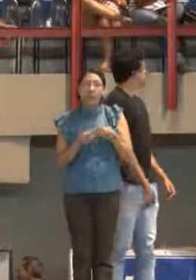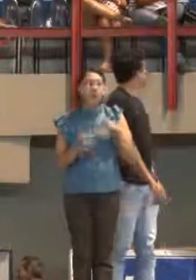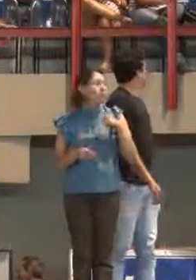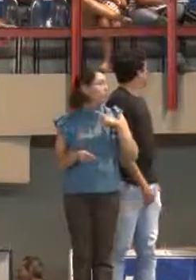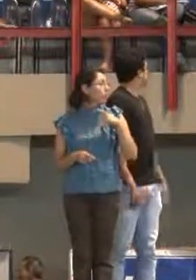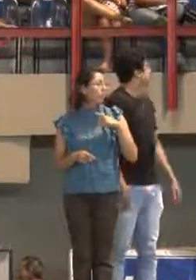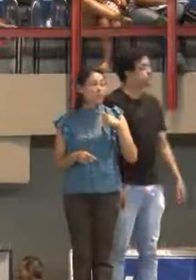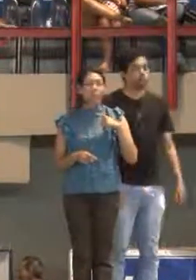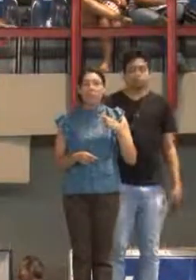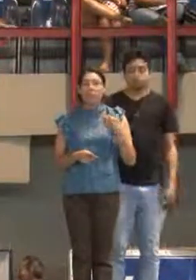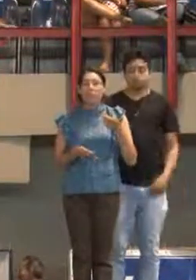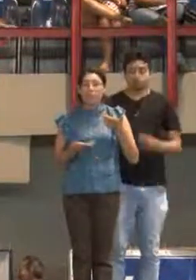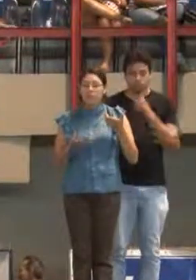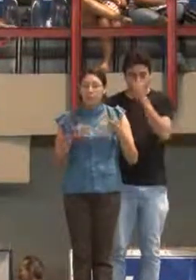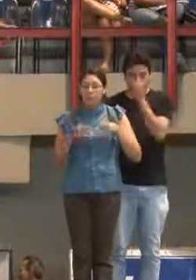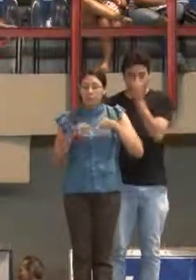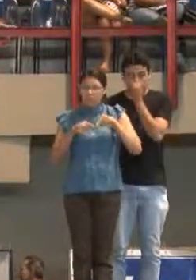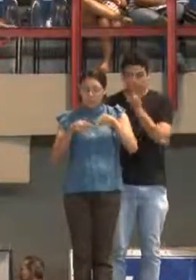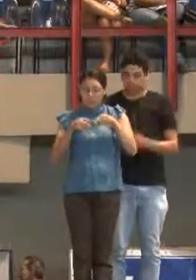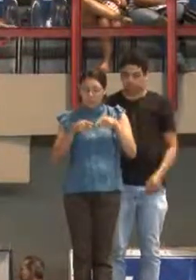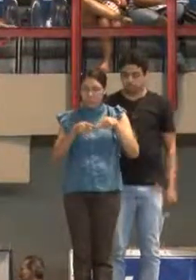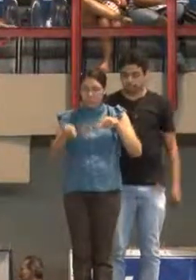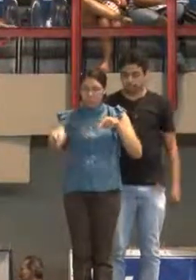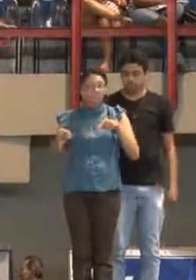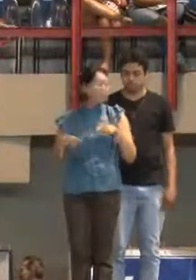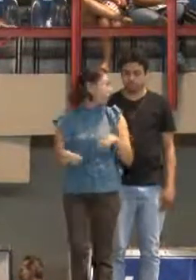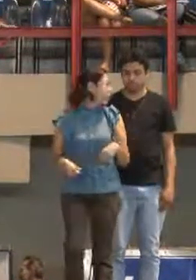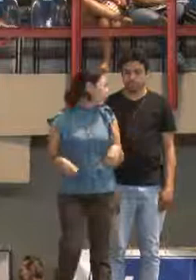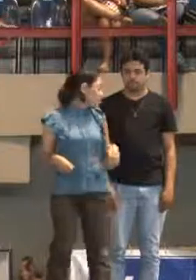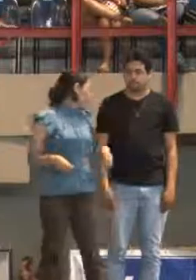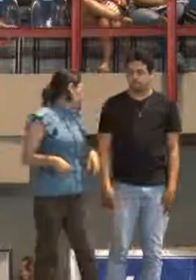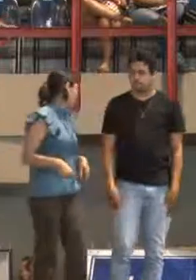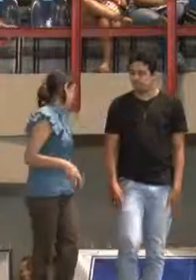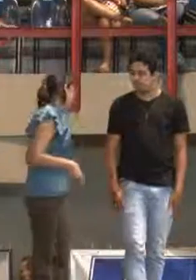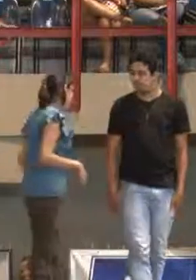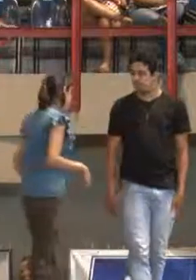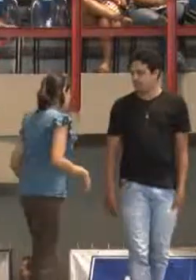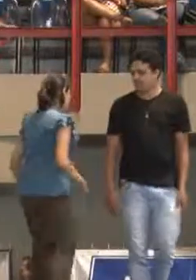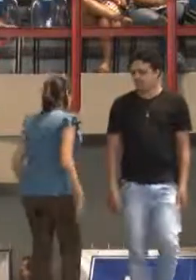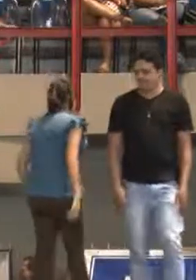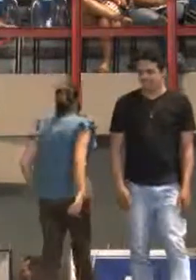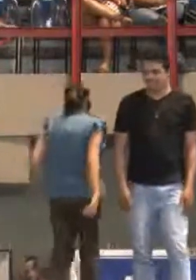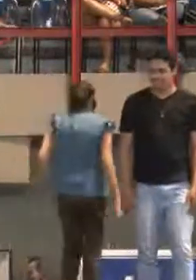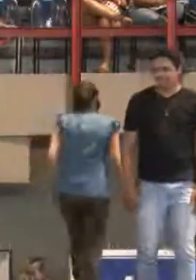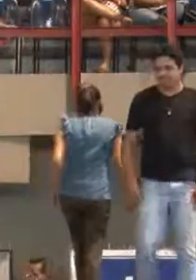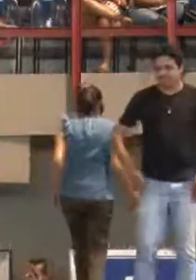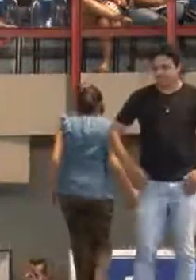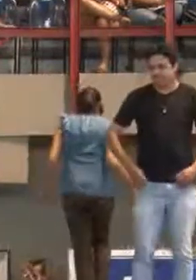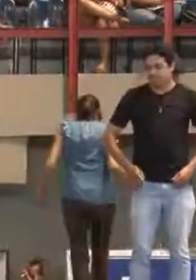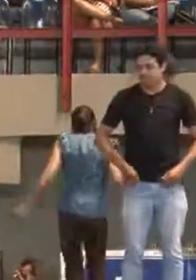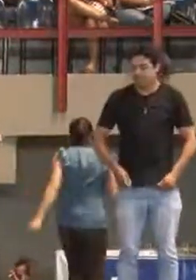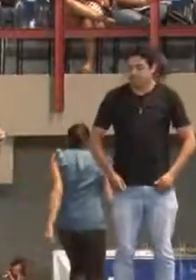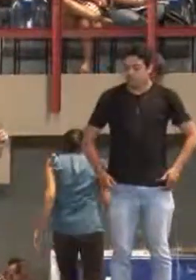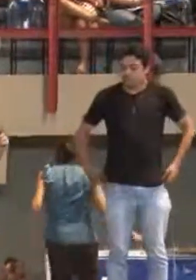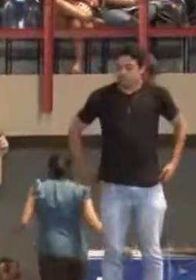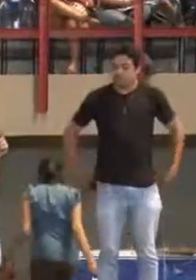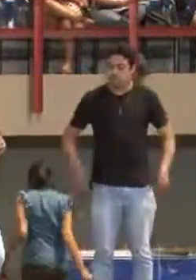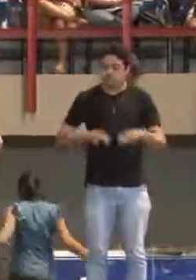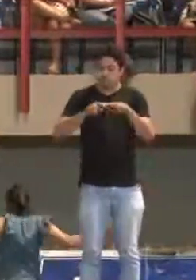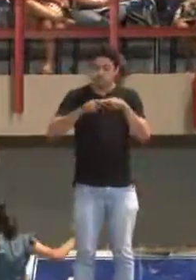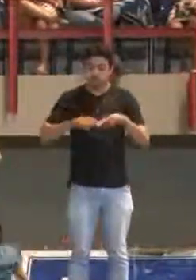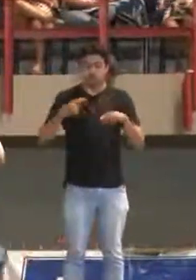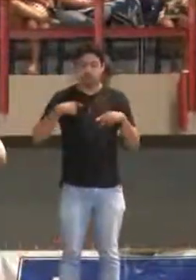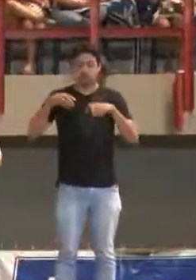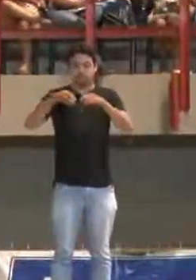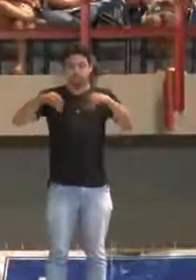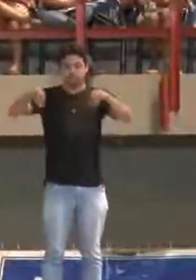quilogramas por hectare foi 1.500 quilogramas por hectare. Cada hectare